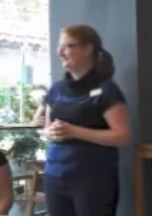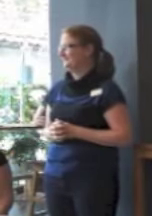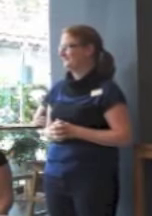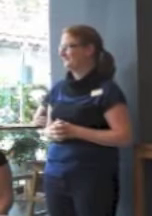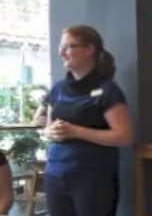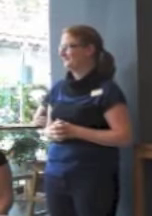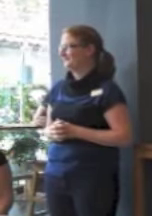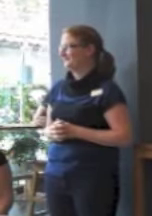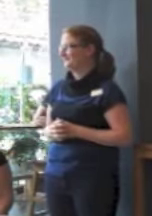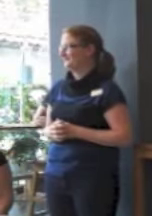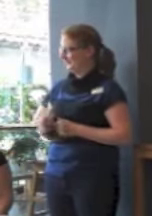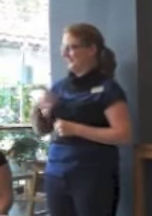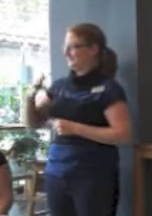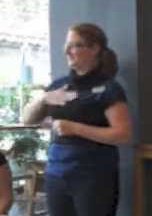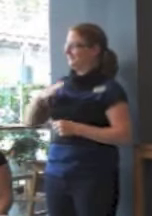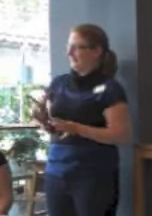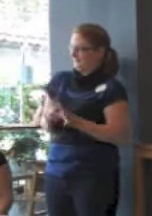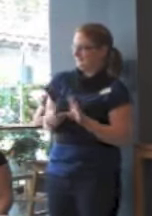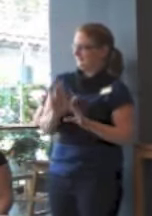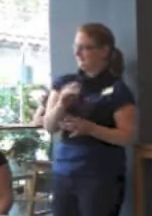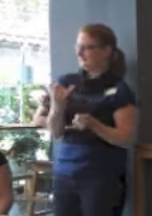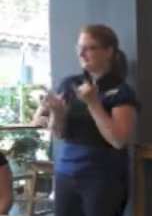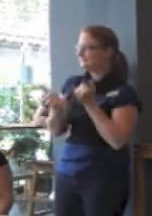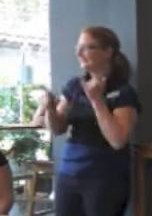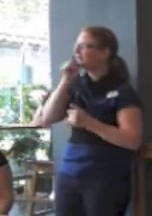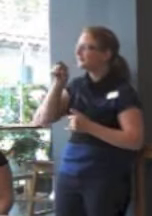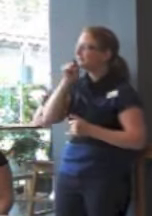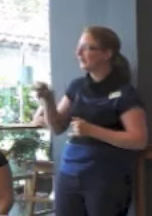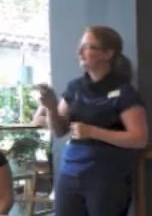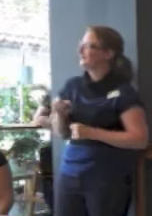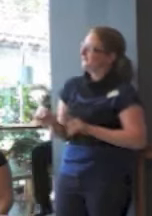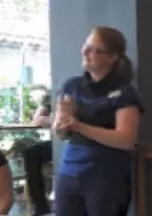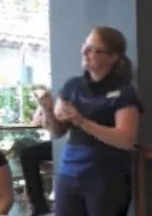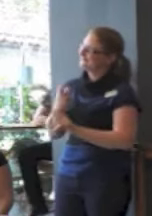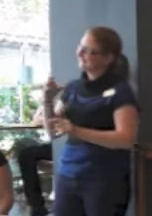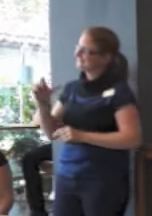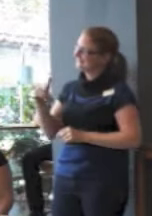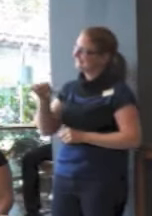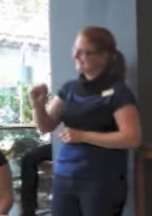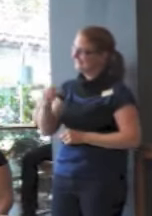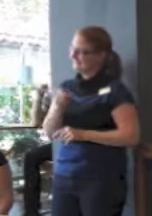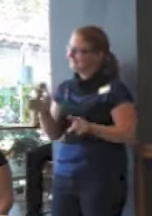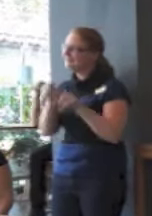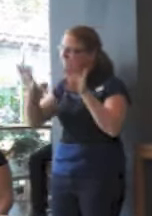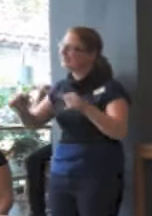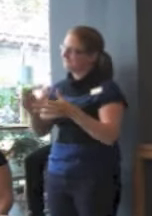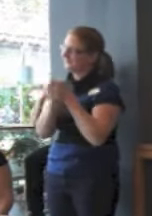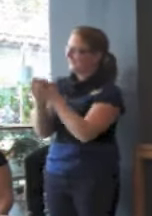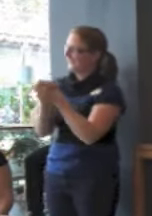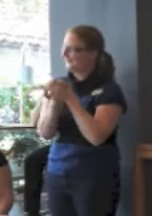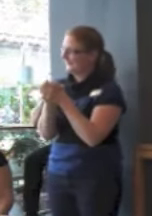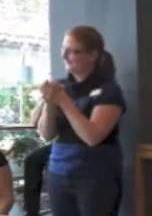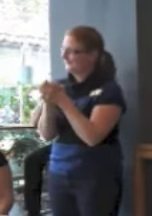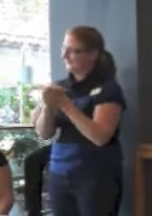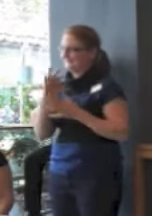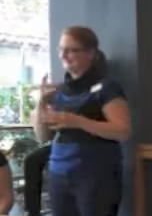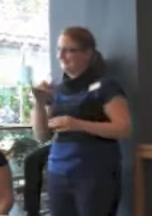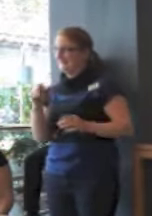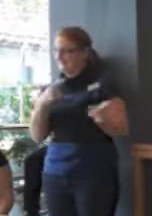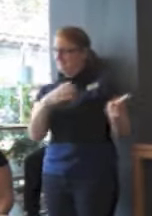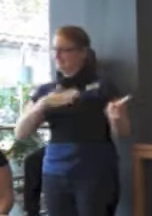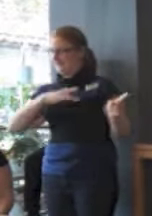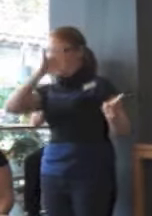jag tänkte haka på din förra kommentar när du introducerade Stig där, att ni hade varit nästan kollegor. Stig är min gamla chef,